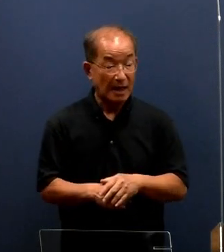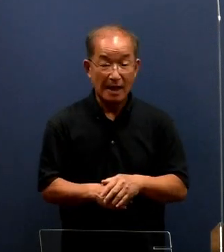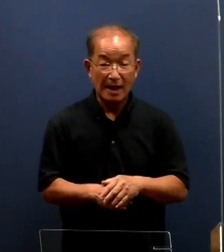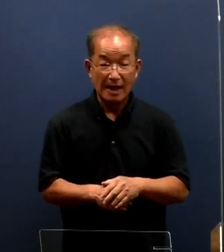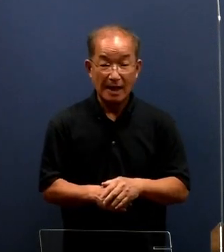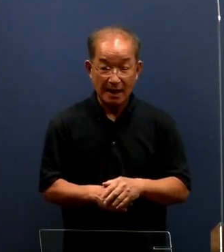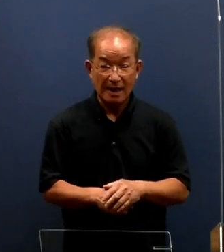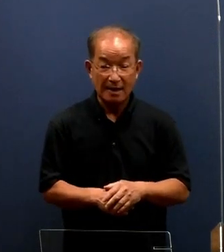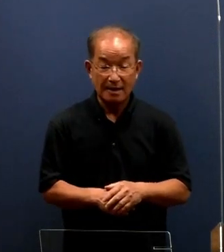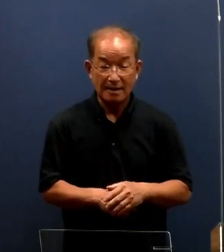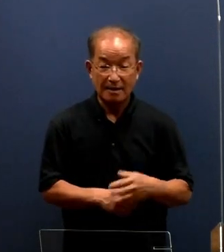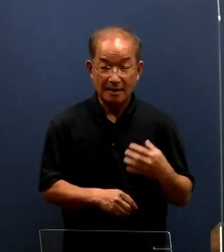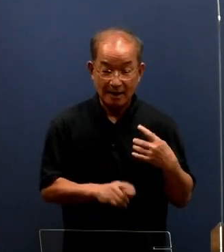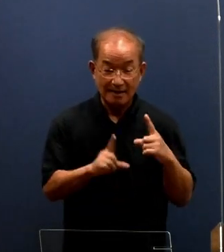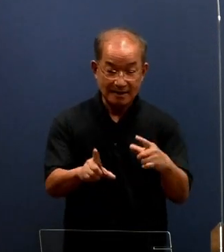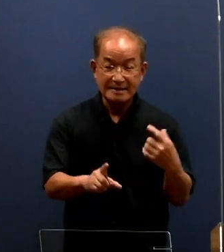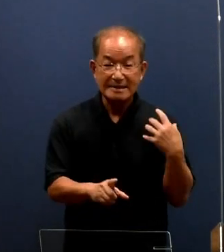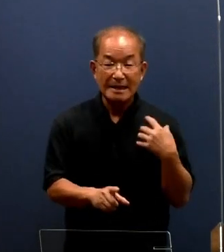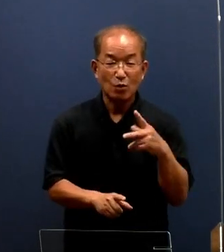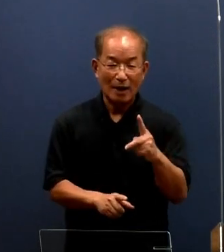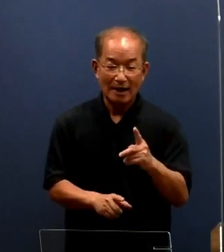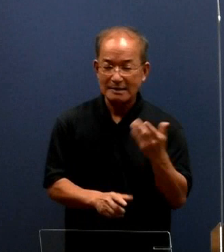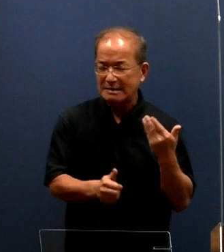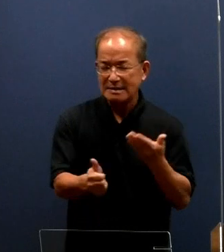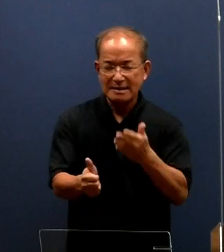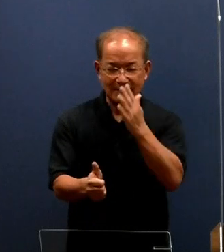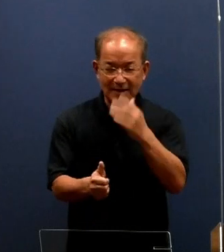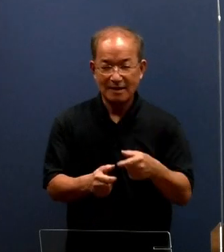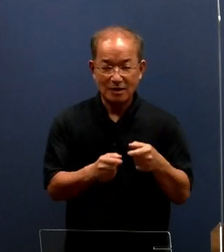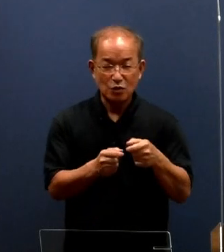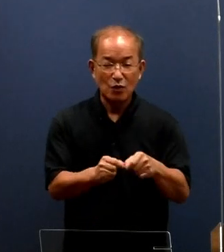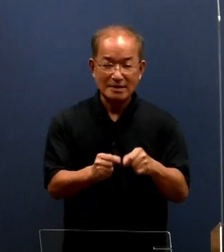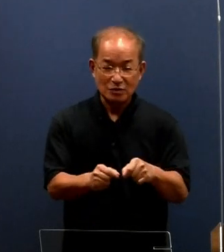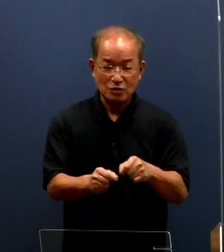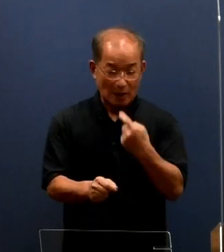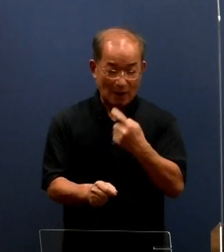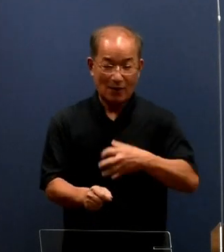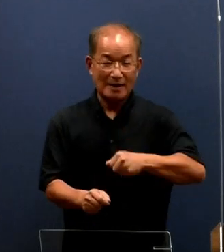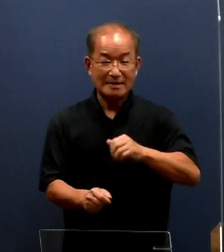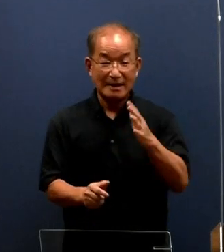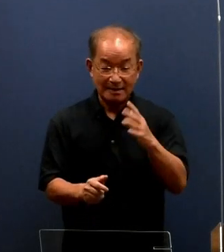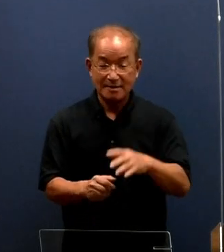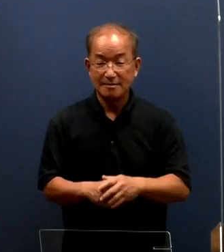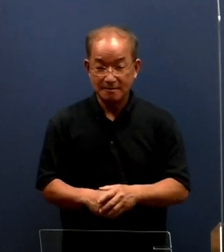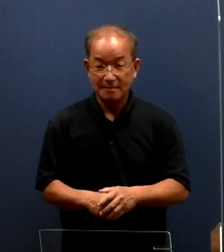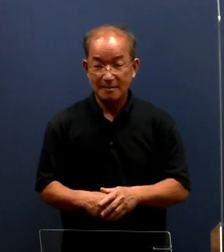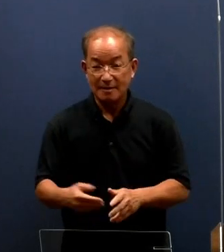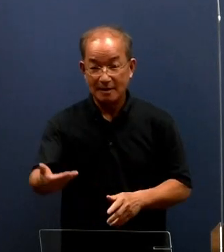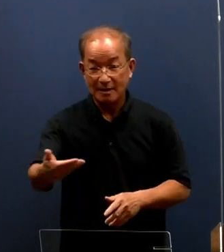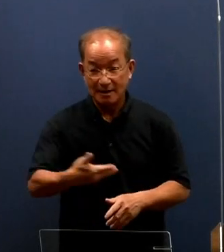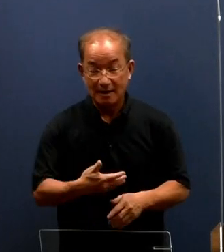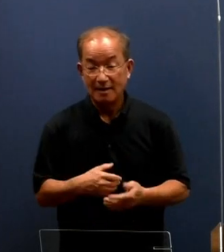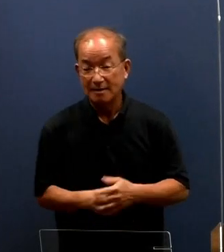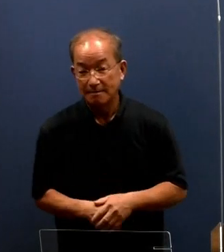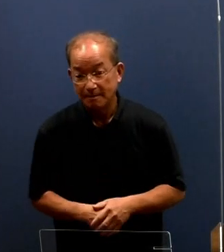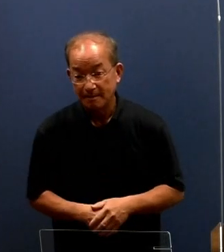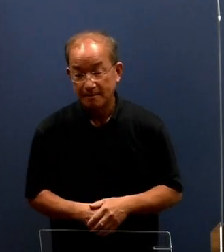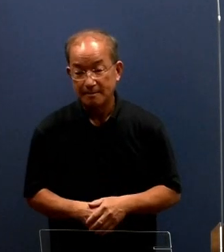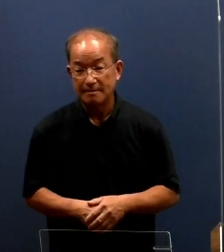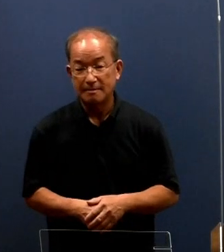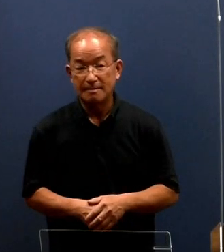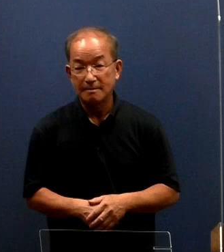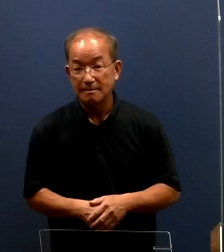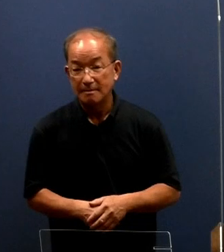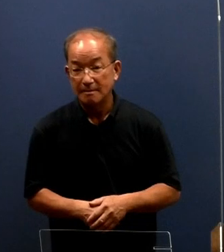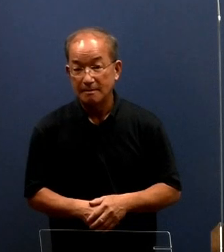聞いてください。はい。詳しく承知していません。 わかりました。ちなみに、発熱外来の逼迫の方はどうですか